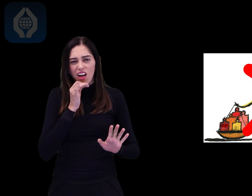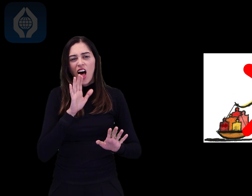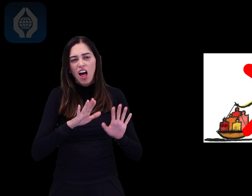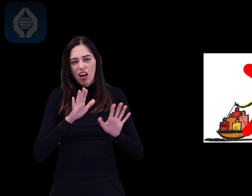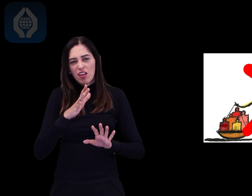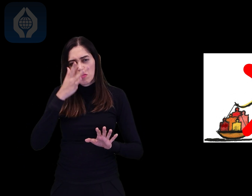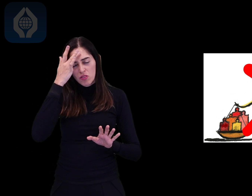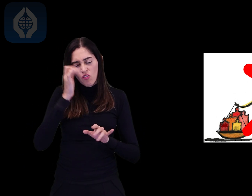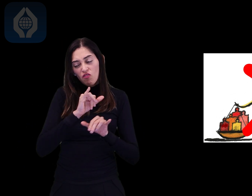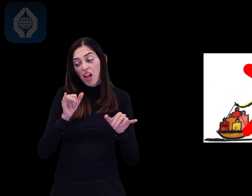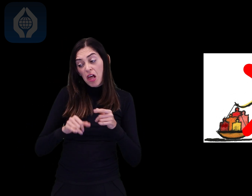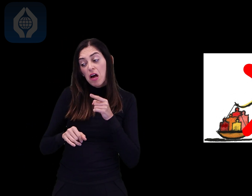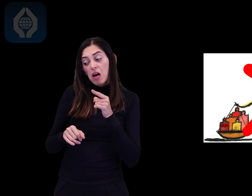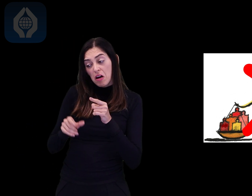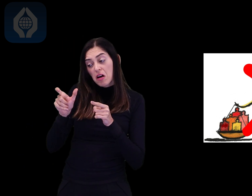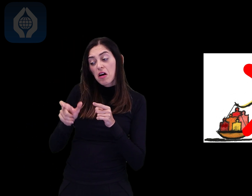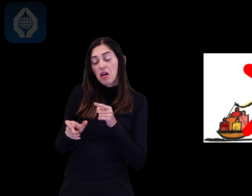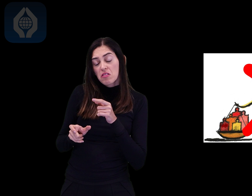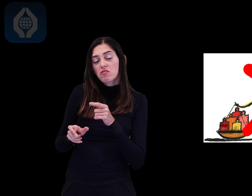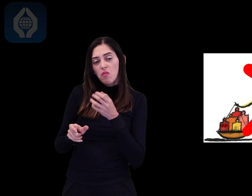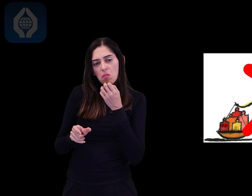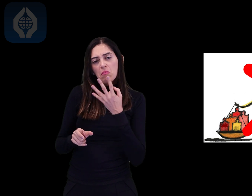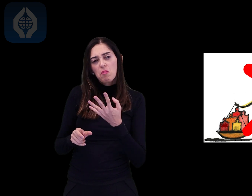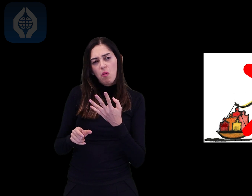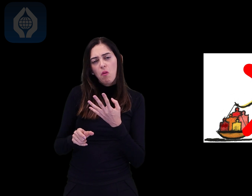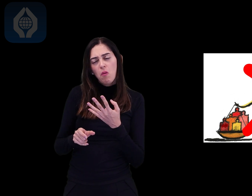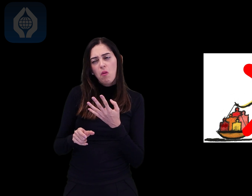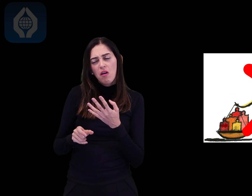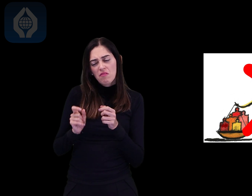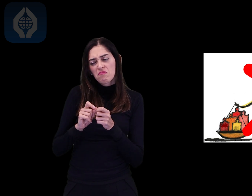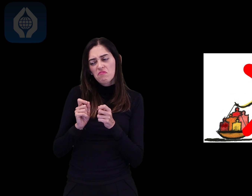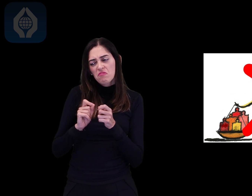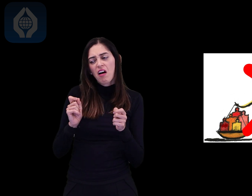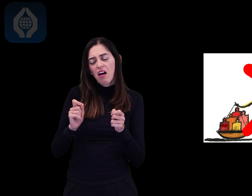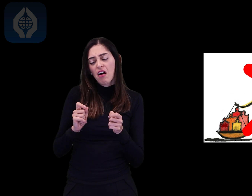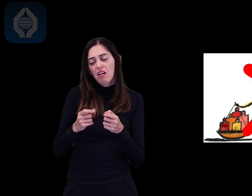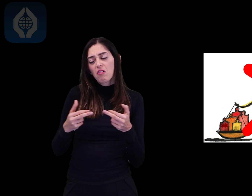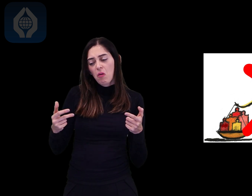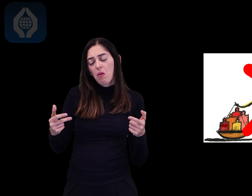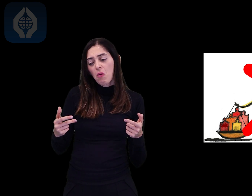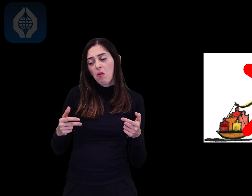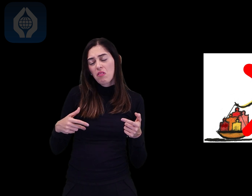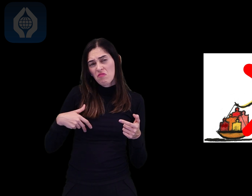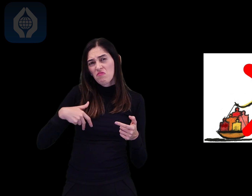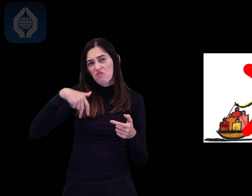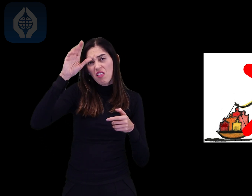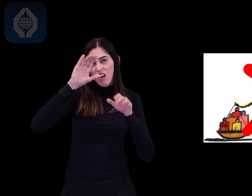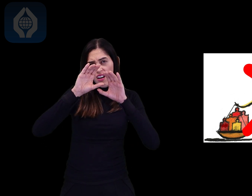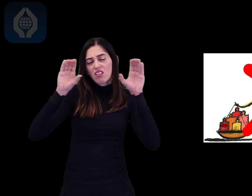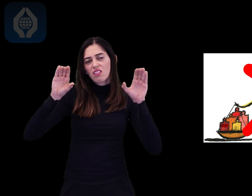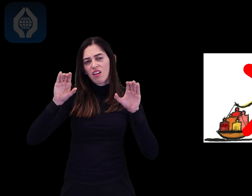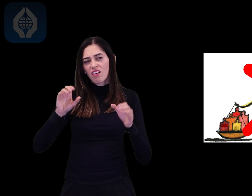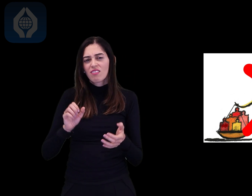Quantas vezes você já ouviu uma coisa com esta? Aquela pessoa fez muitas coisas boas. Eu sei que ela vai para o